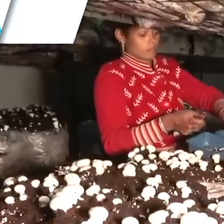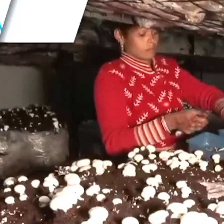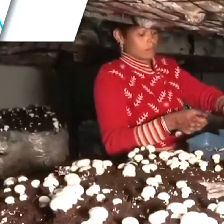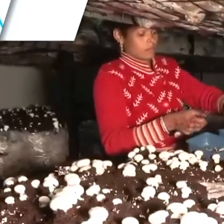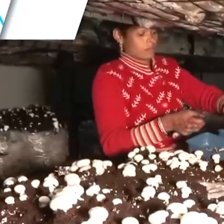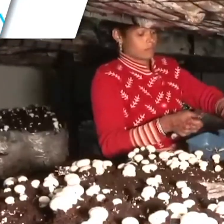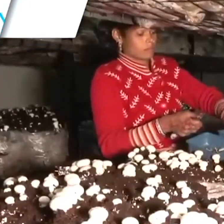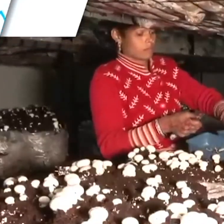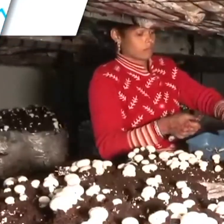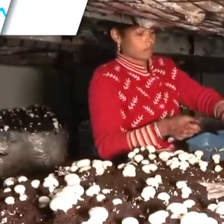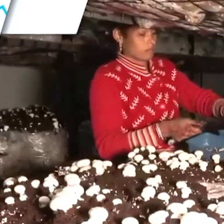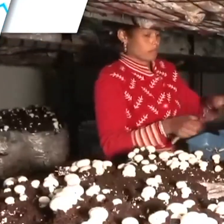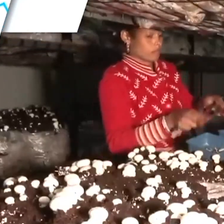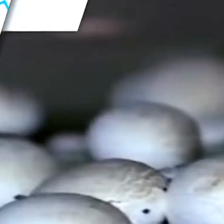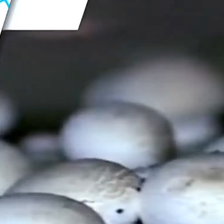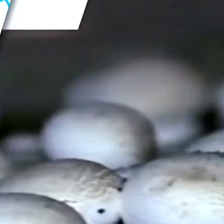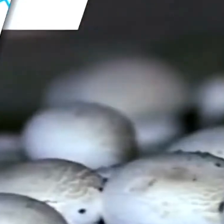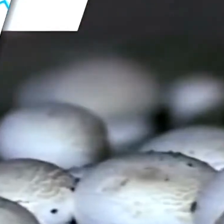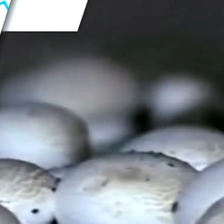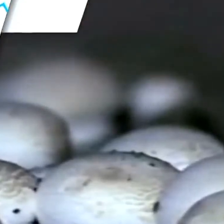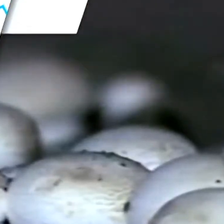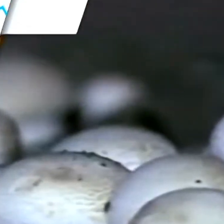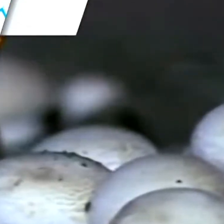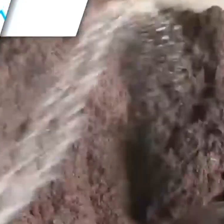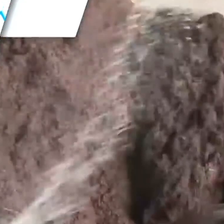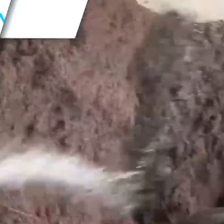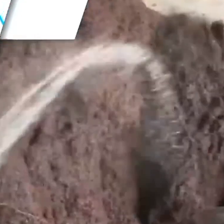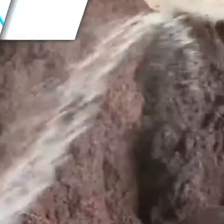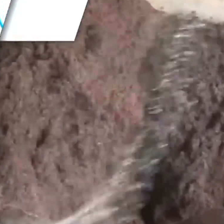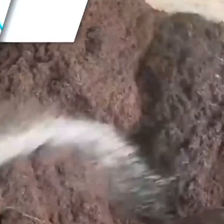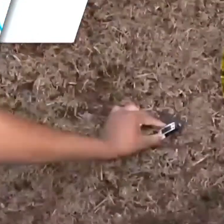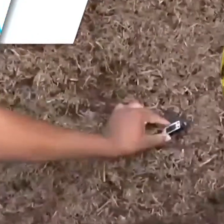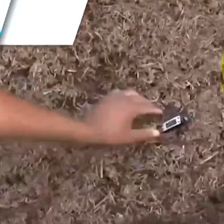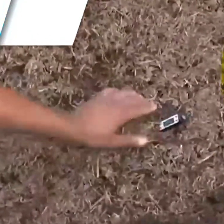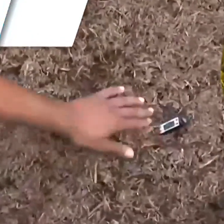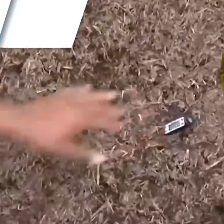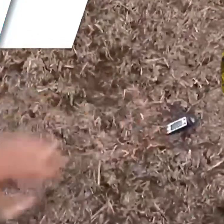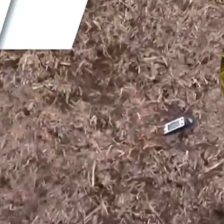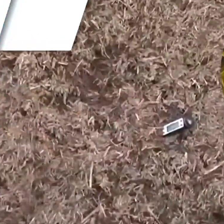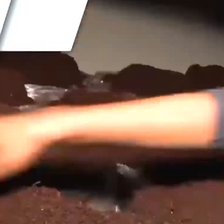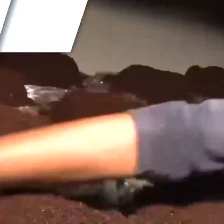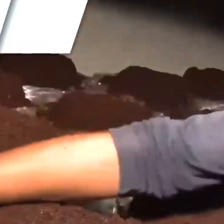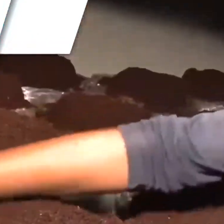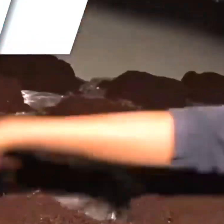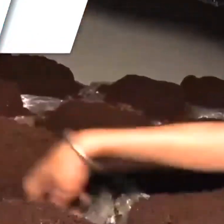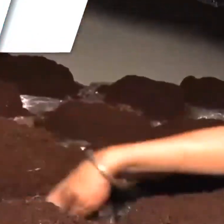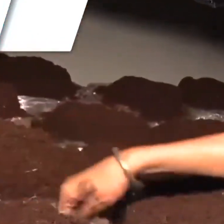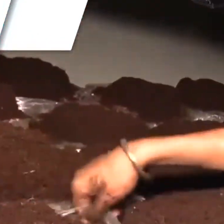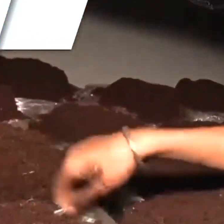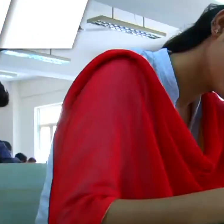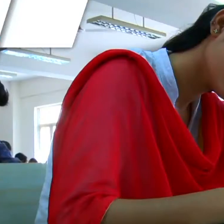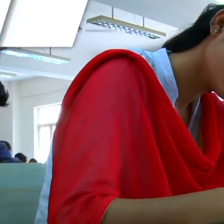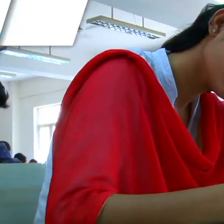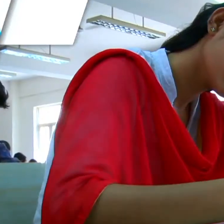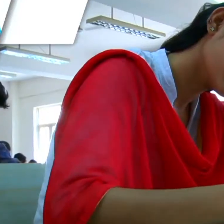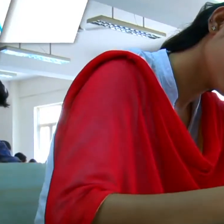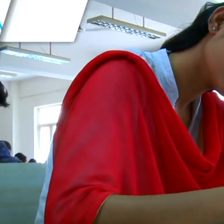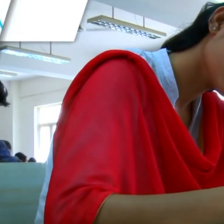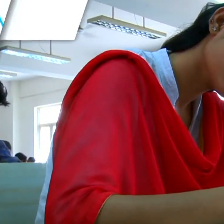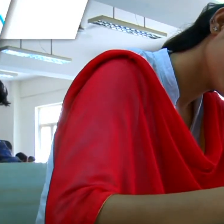उत्पादन तक प्रैक्टिकल के जरिए सिखाया जाता है व सघन प्रशिक्षण दिया जाता है। इसके उपरांत शिक्षार्थी